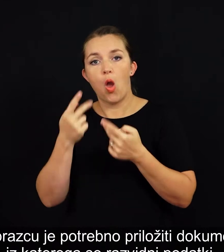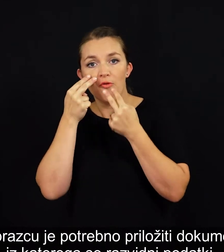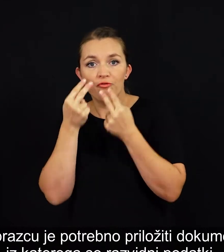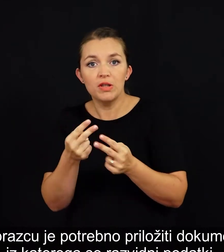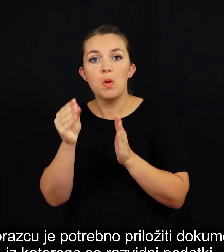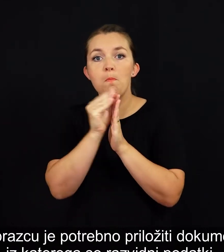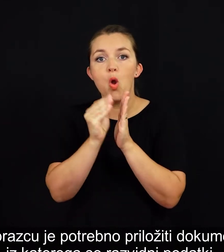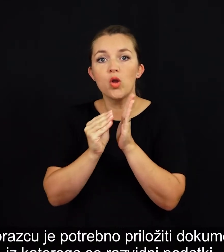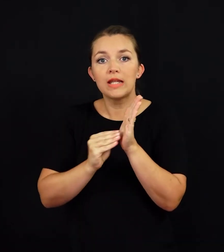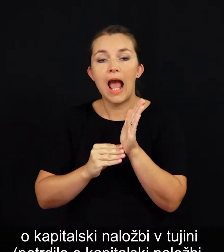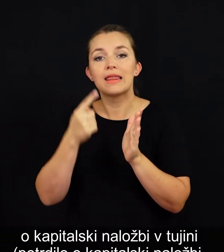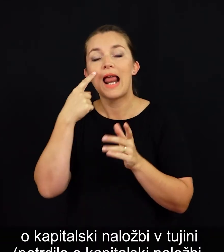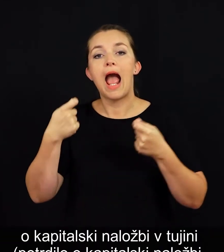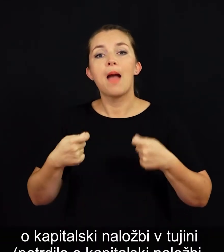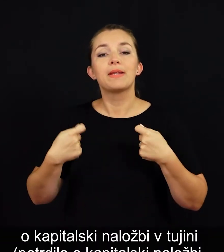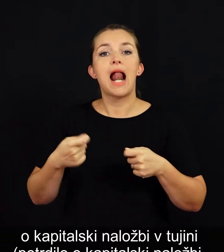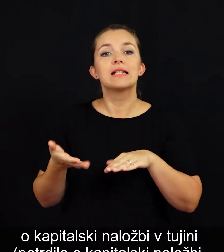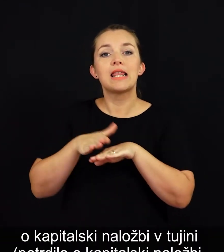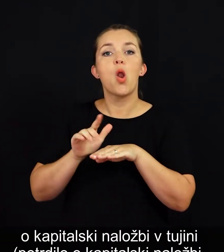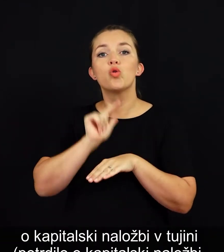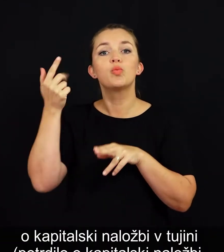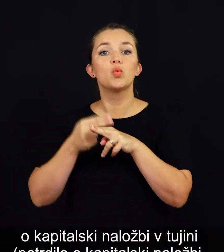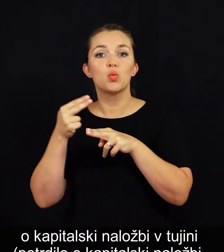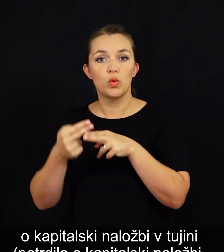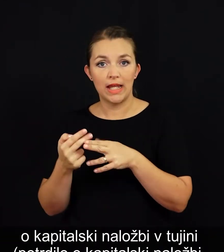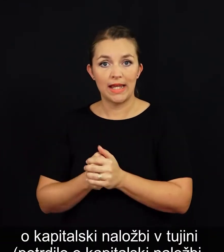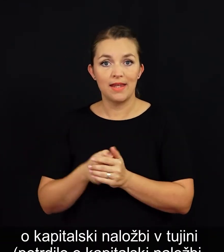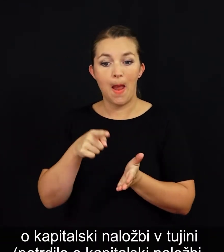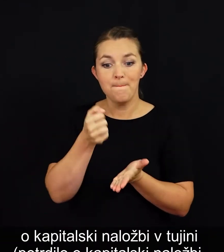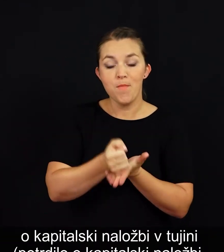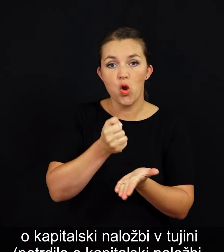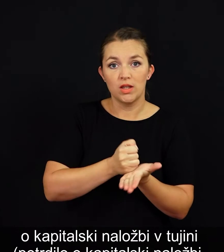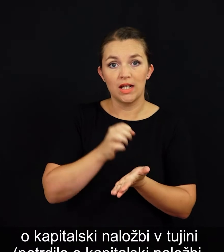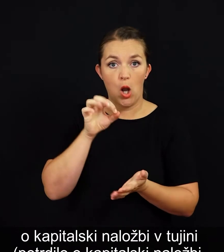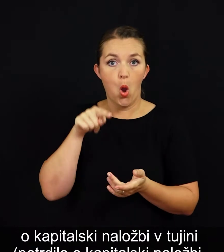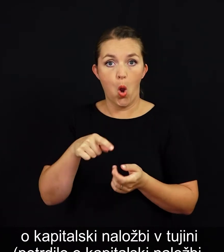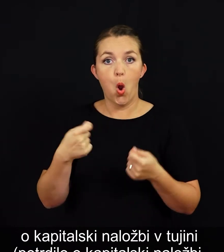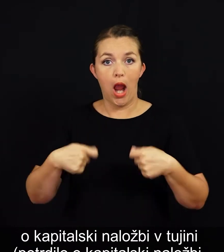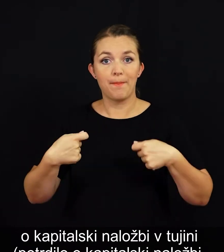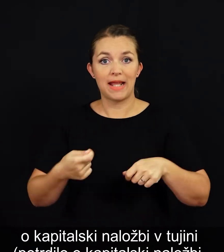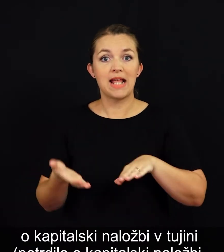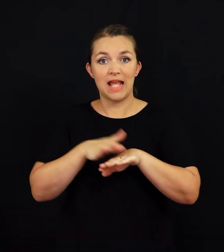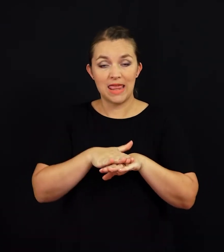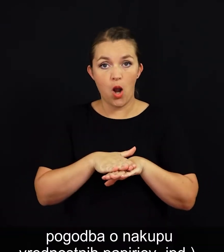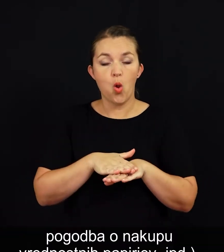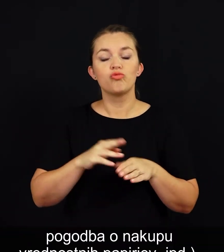razvidni podatki o kapitalski naložbi v tujini, potrdilo o kapitalski naložbi, pogodba o